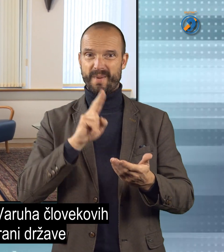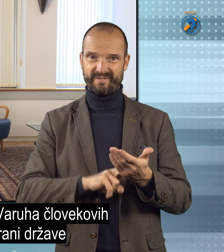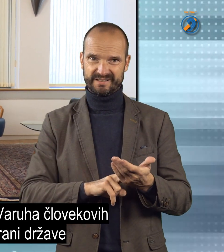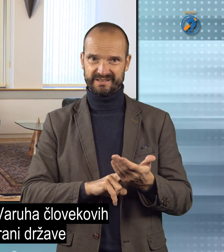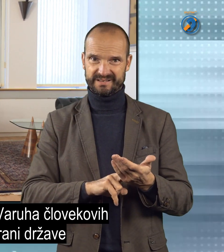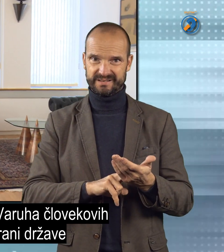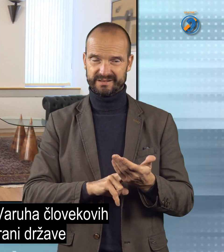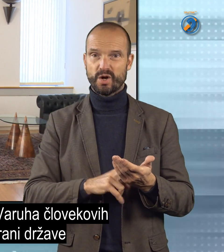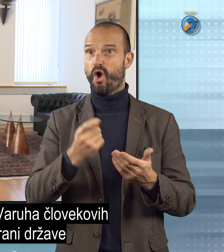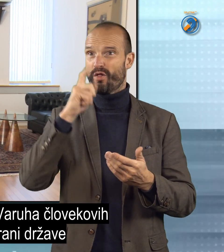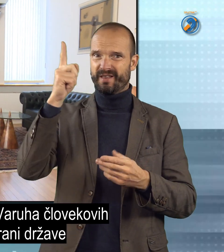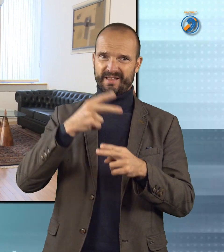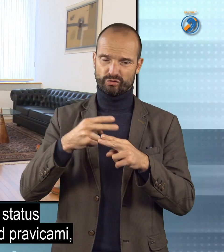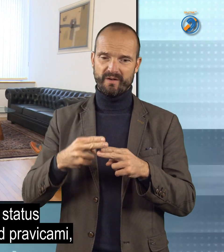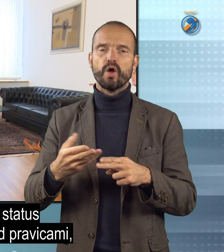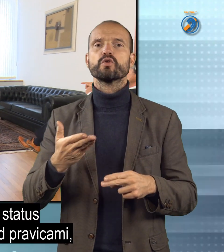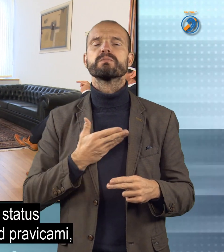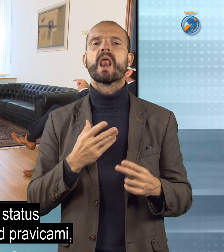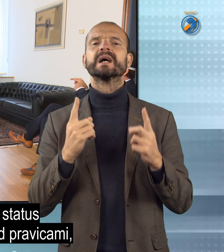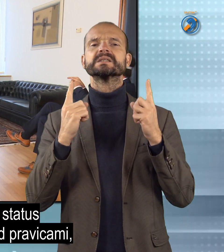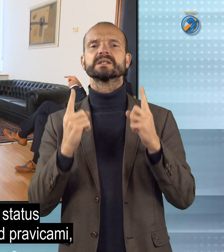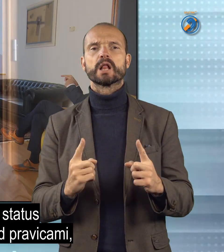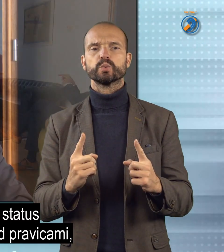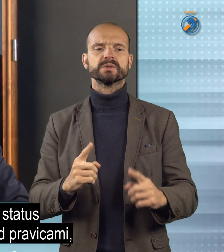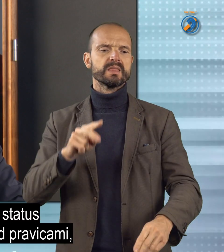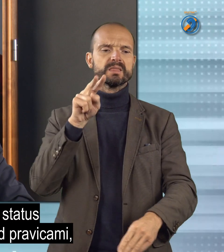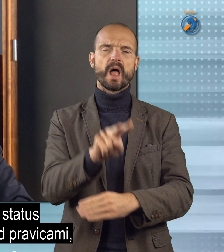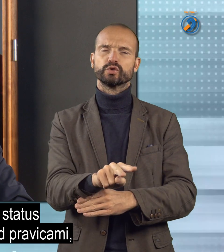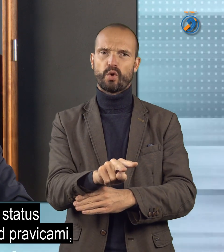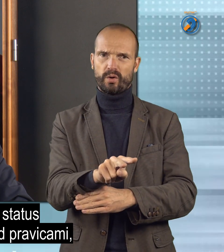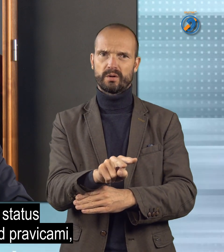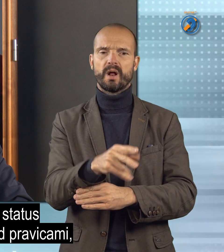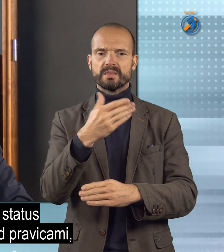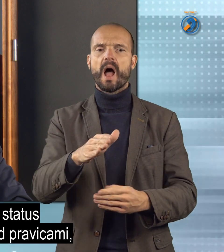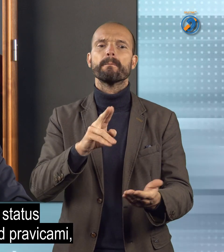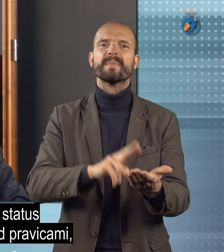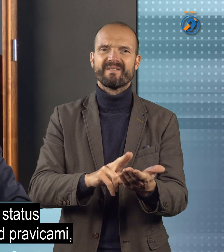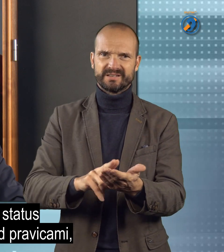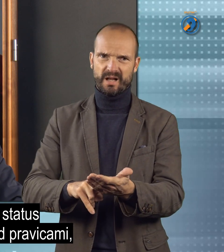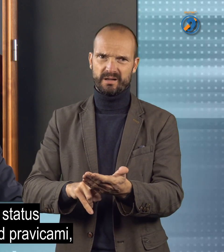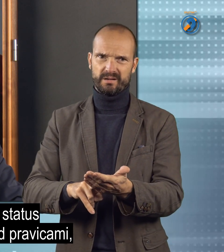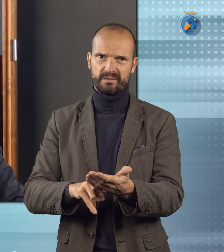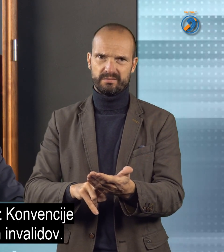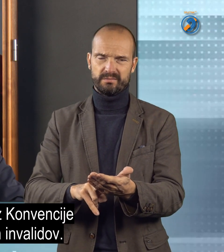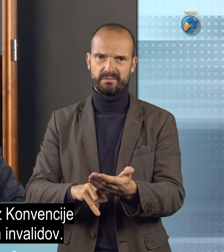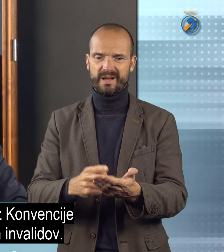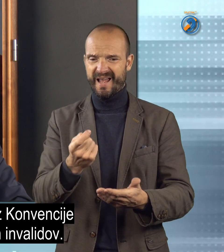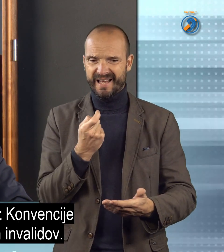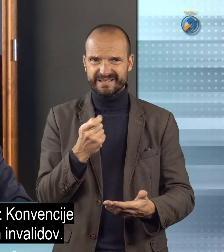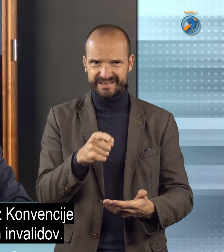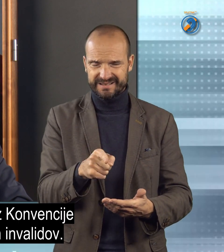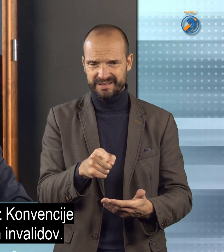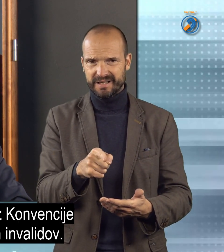pravic strani države dobila ta status nadzora nad pravicami,